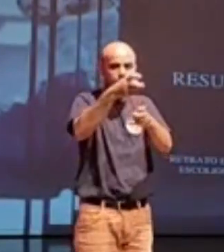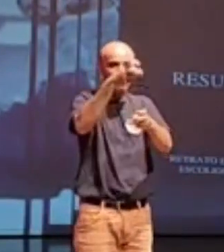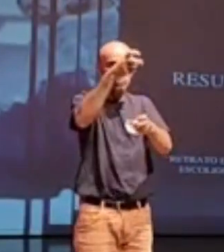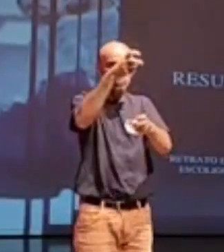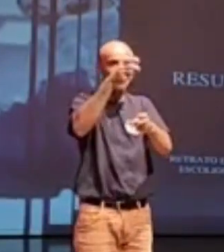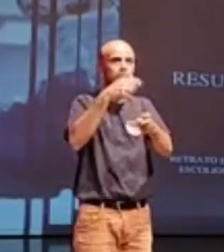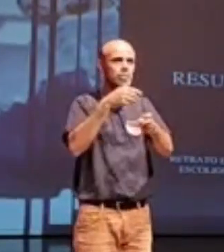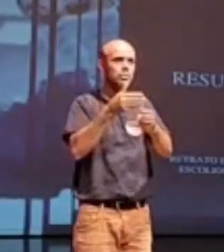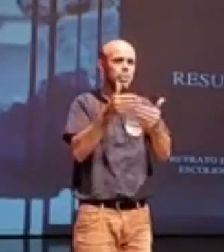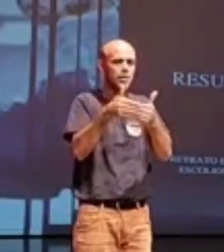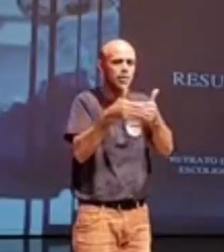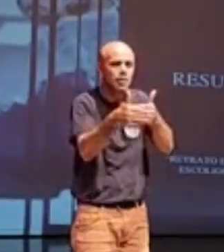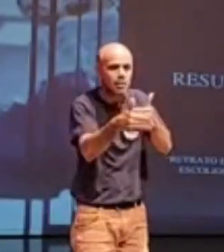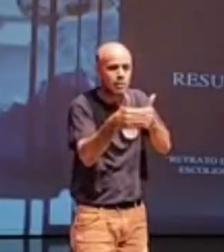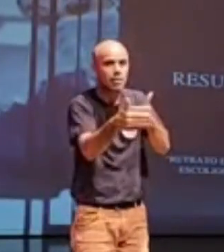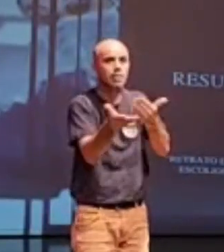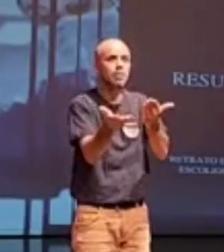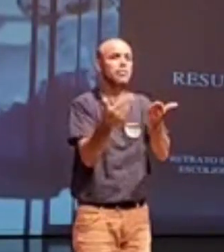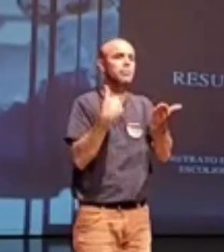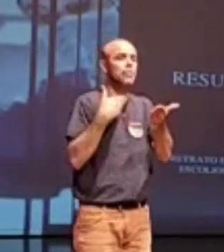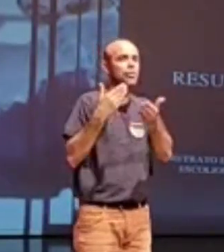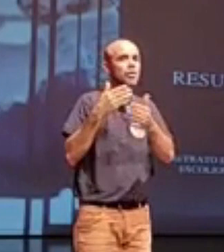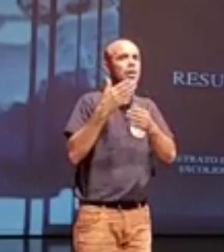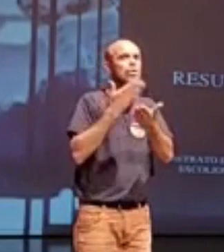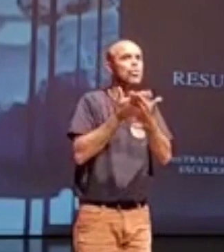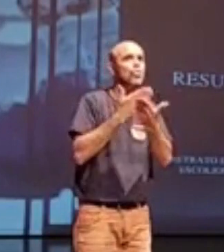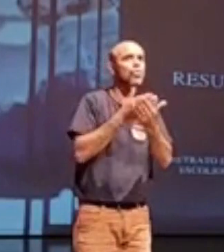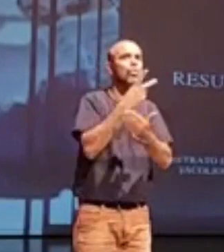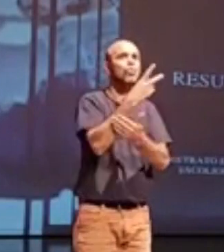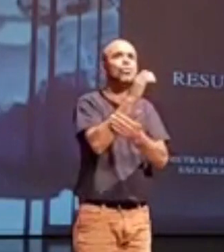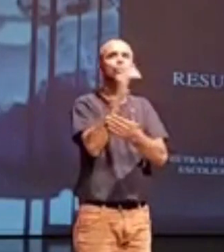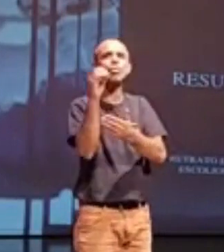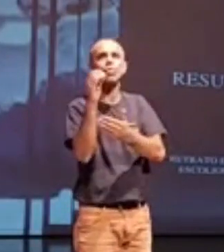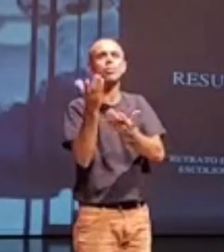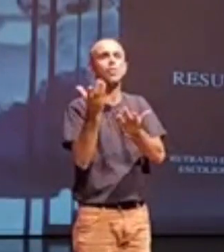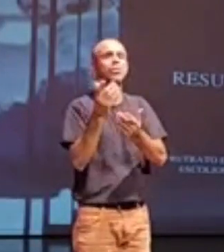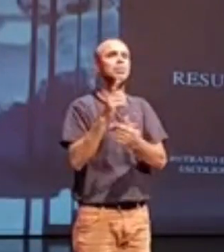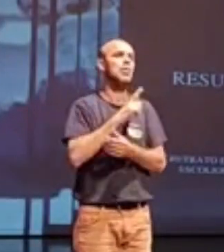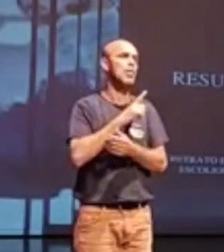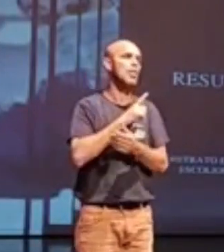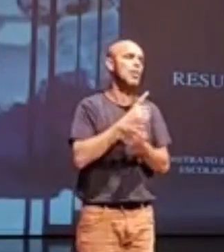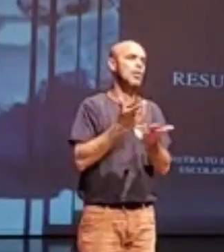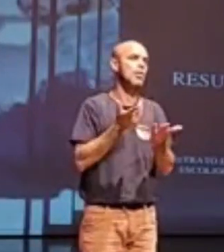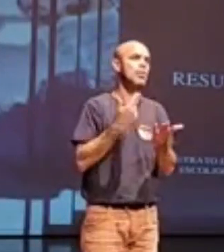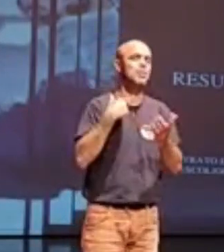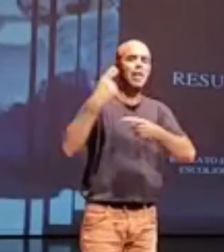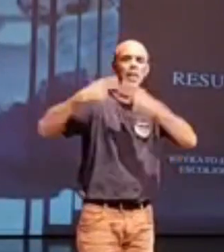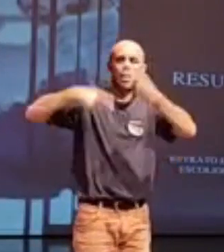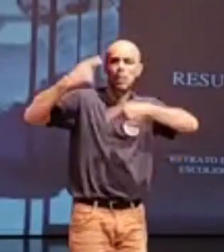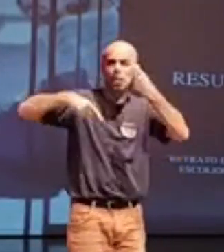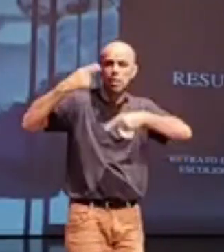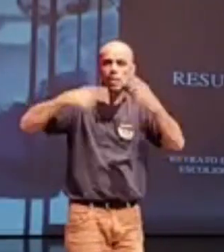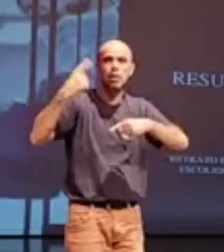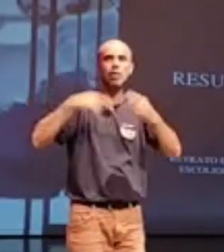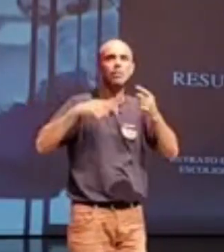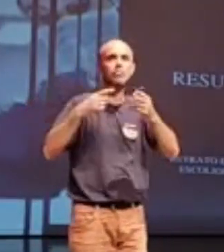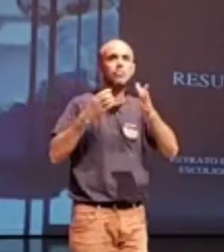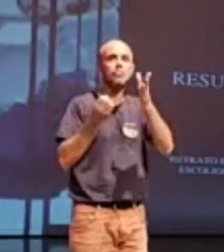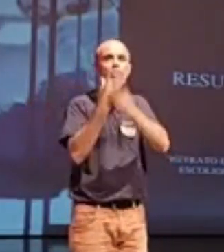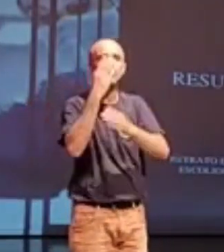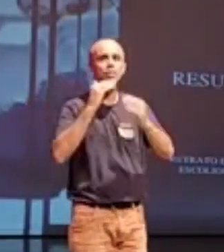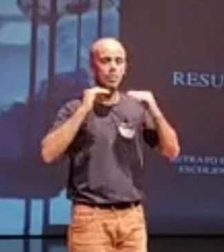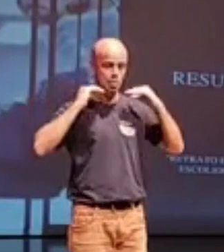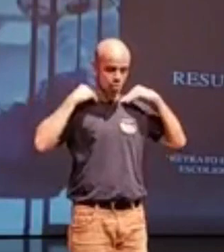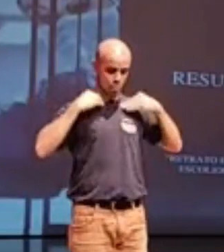até recentemente, início de 2000, existe até uma discussão, qual que é a evidência científica do